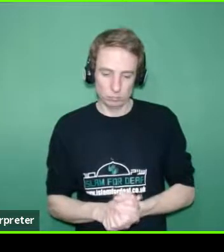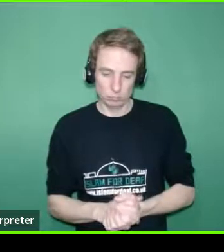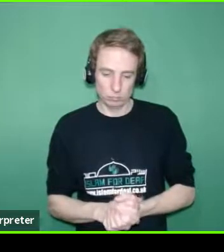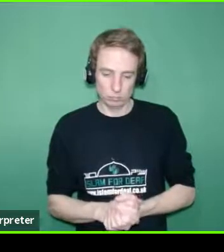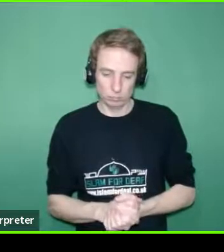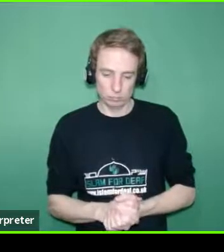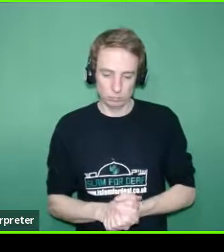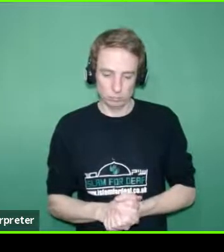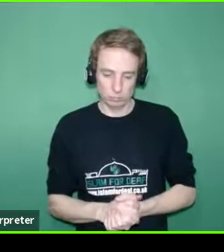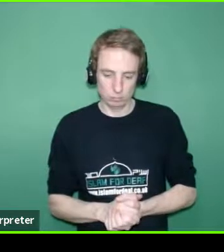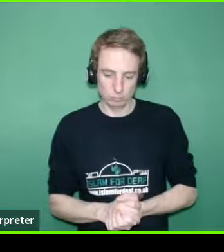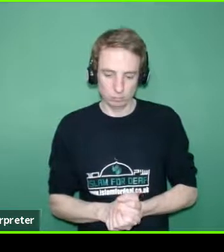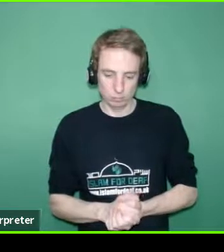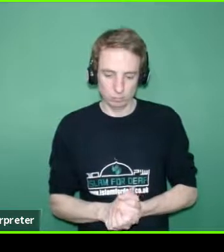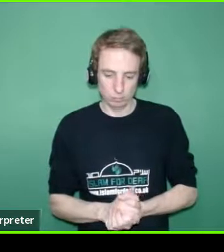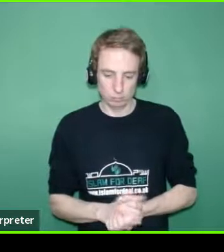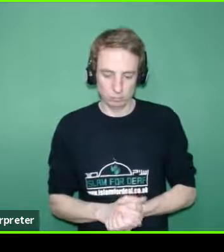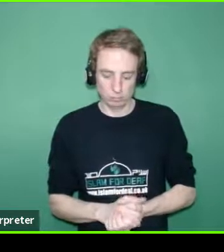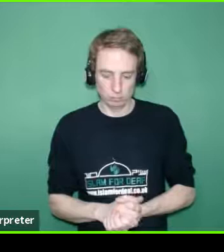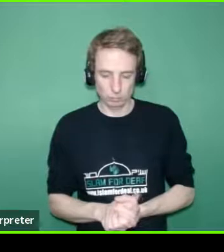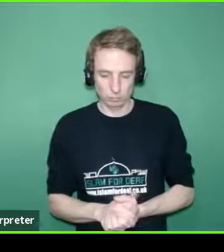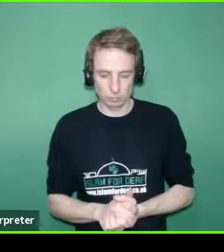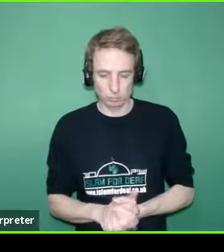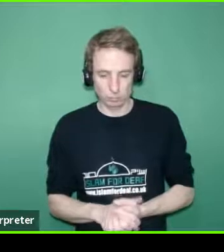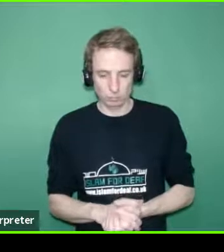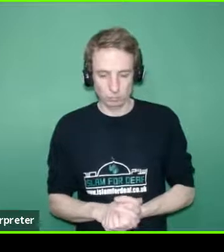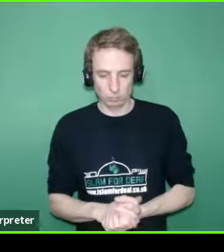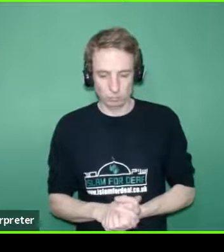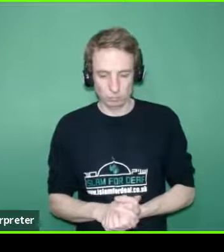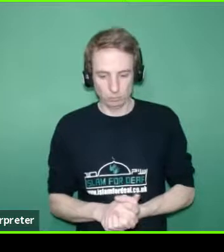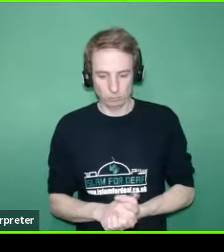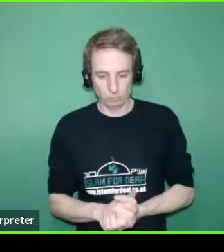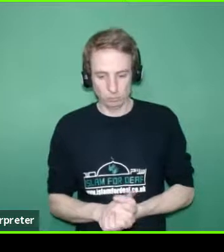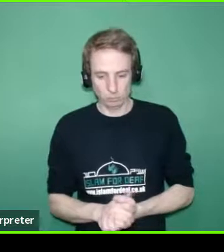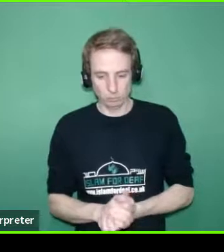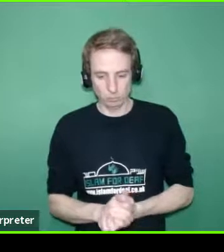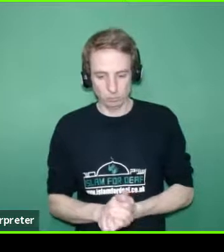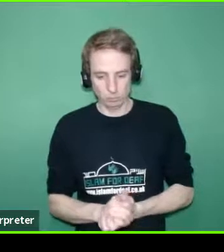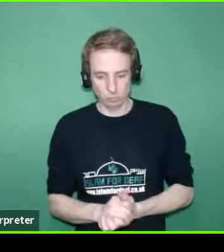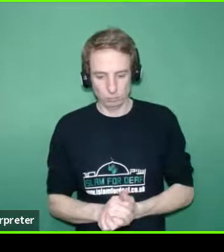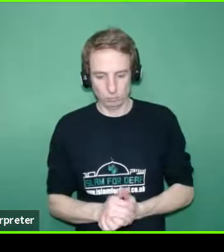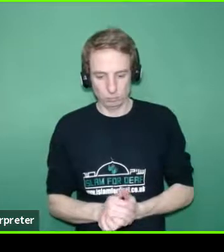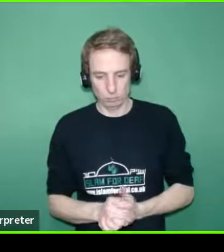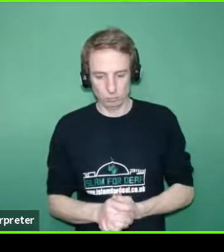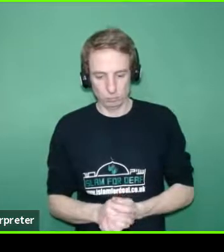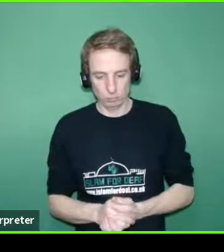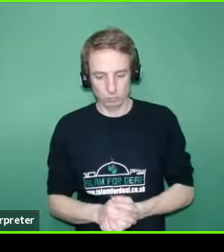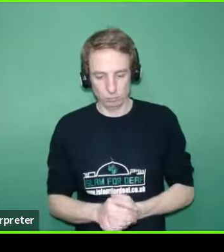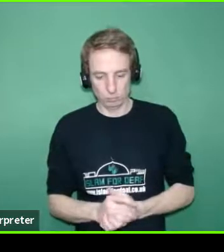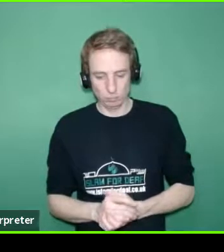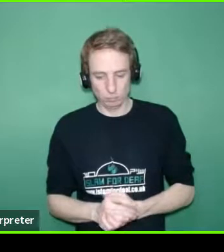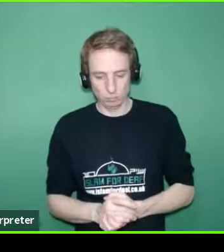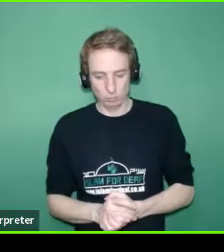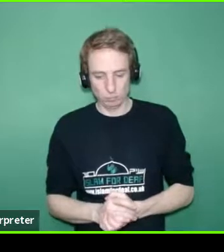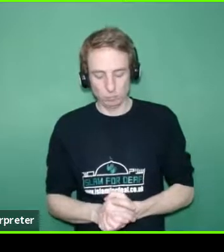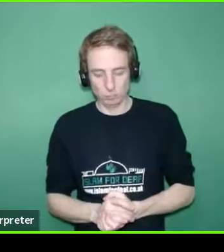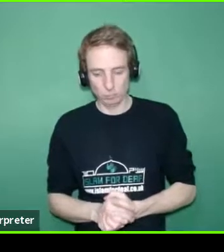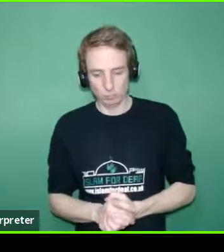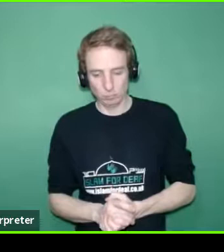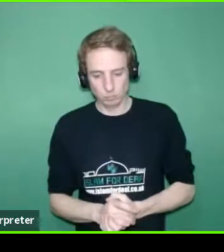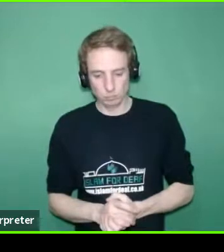مما يشتهر في هذا الشهر هو أمر يفعله الناس يوم السابع أو